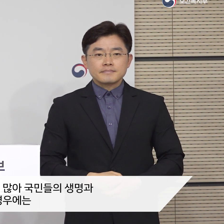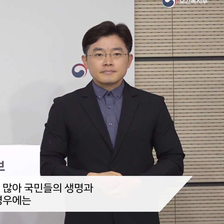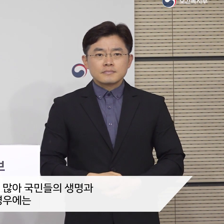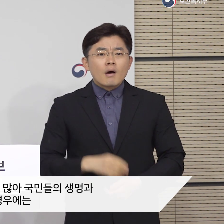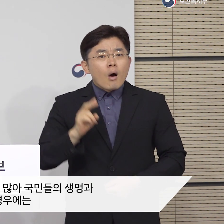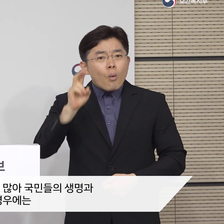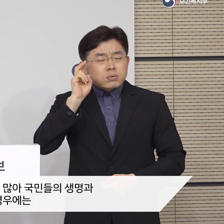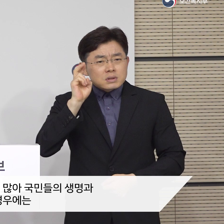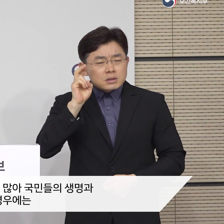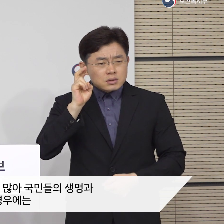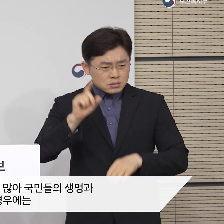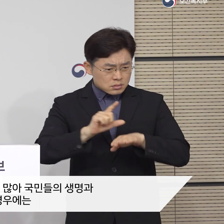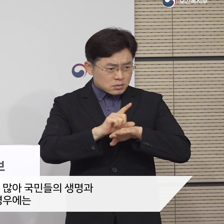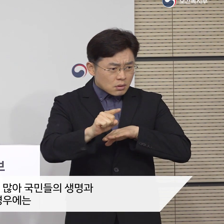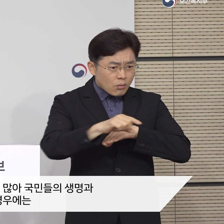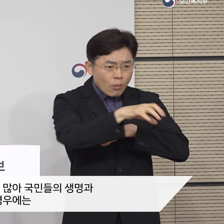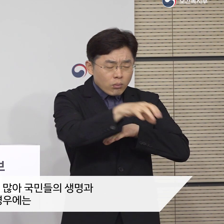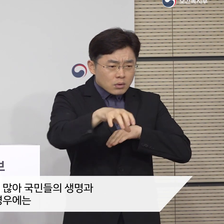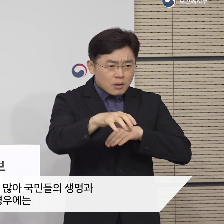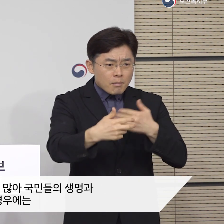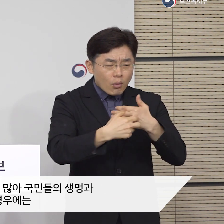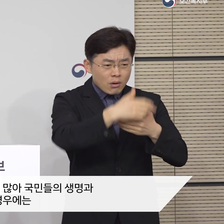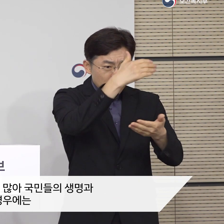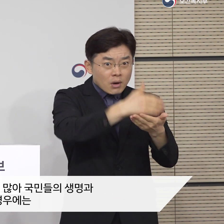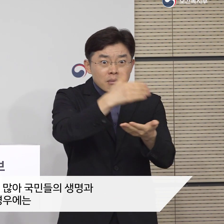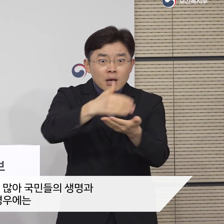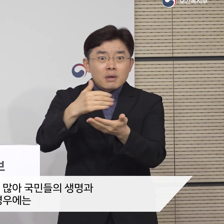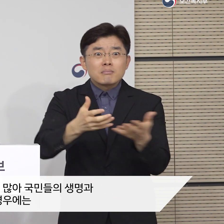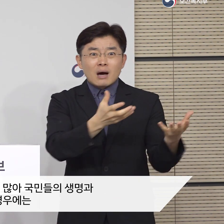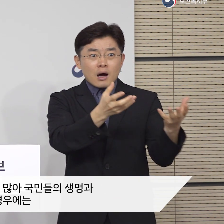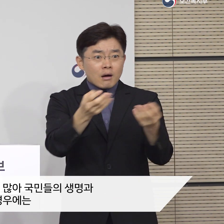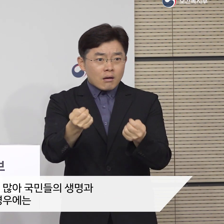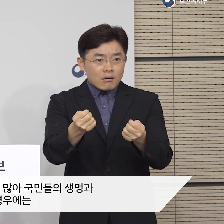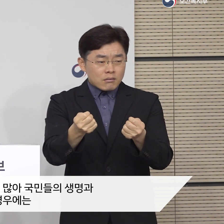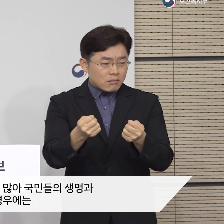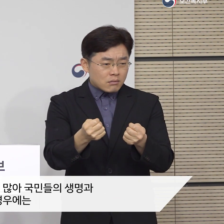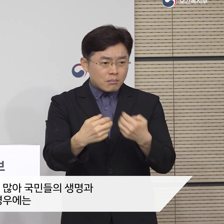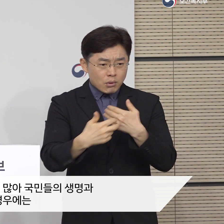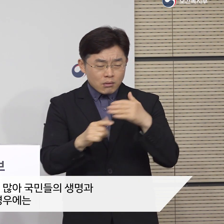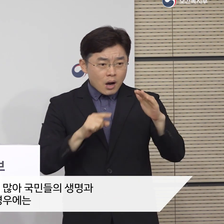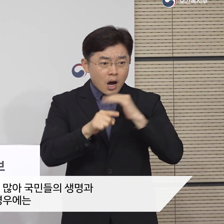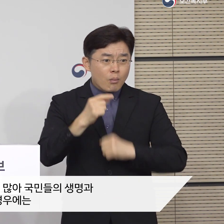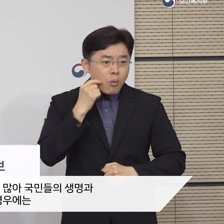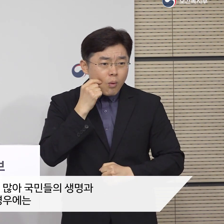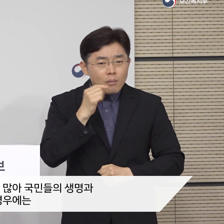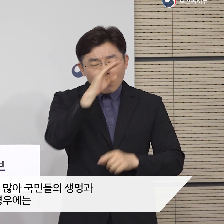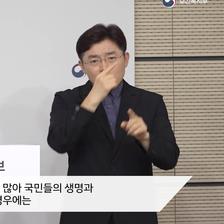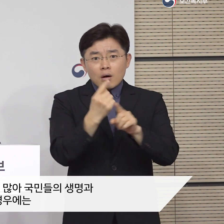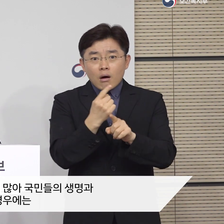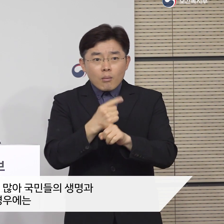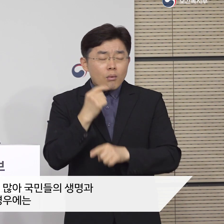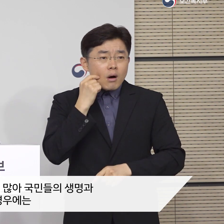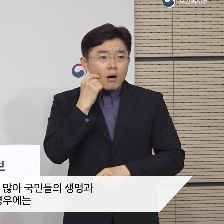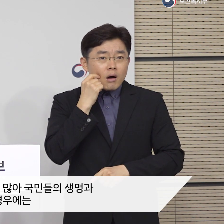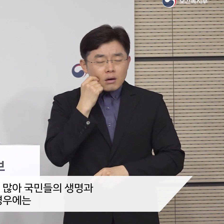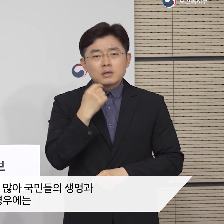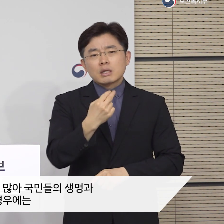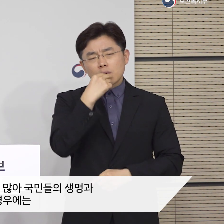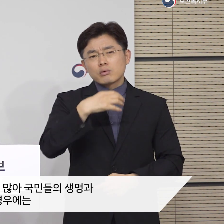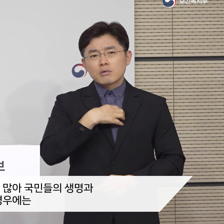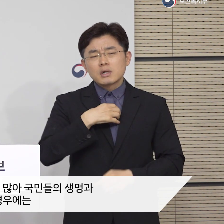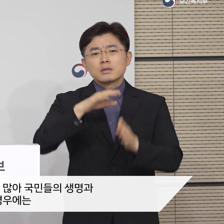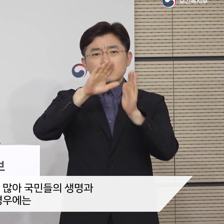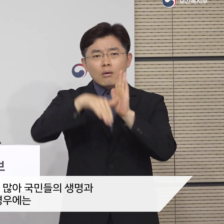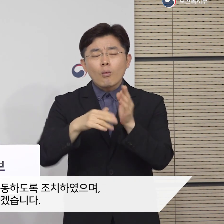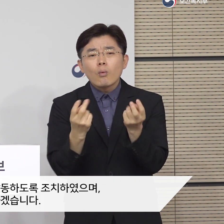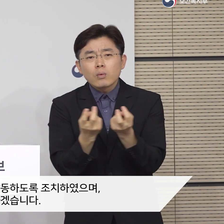만약 일부 지역별로 휴진하는 의료기관이 많아 국민들의 생명과 안전에 피해가 발생할 것으로 예측되는